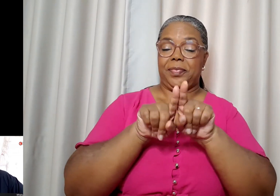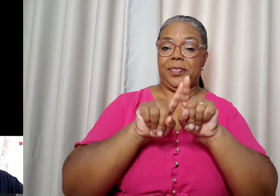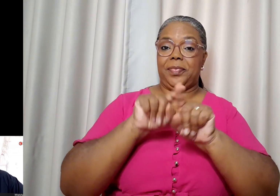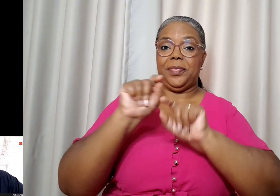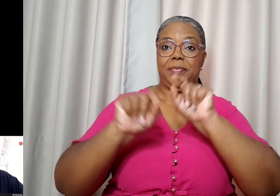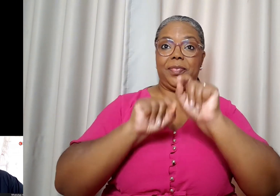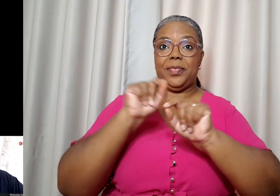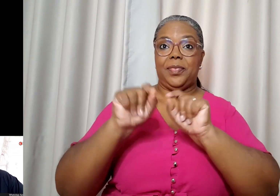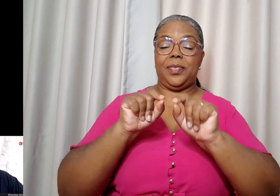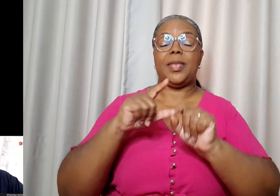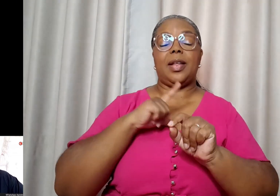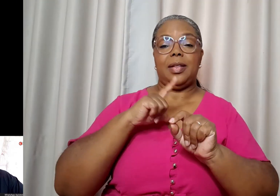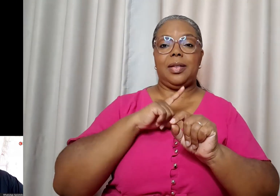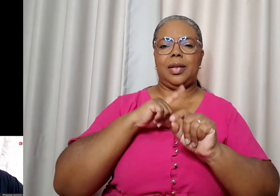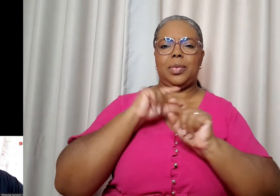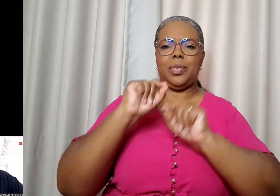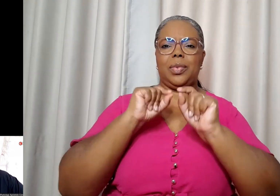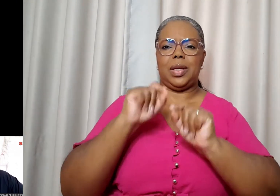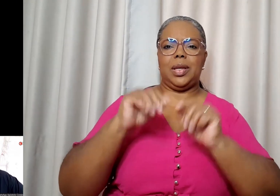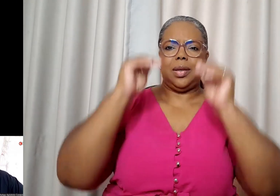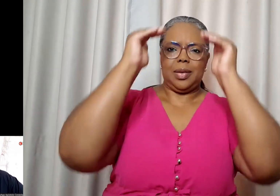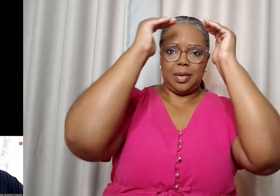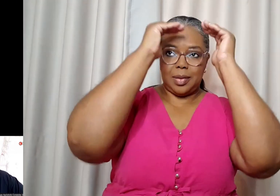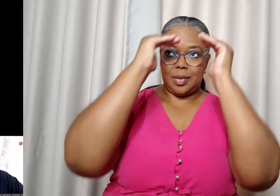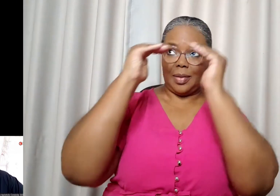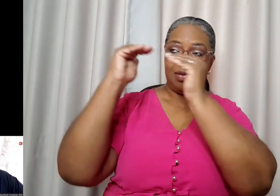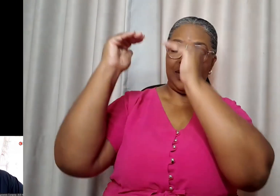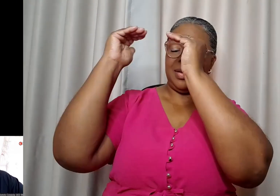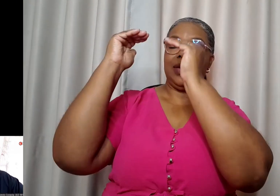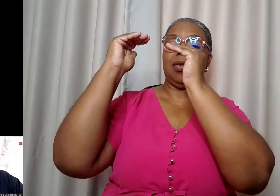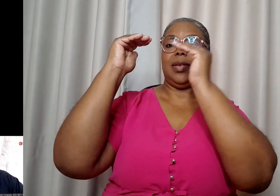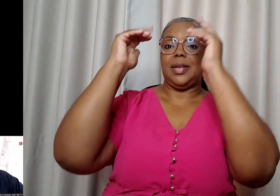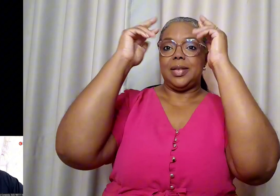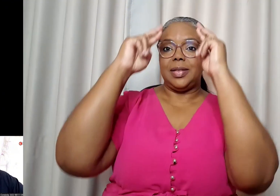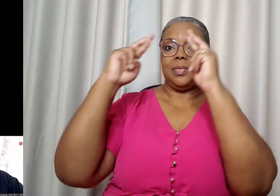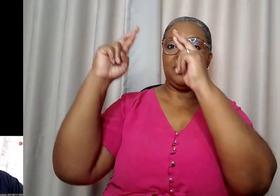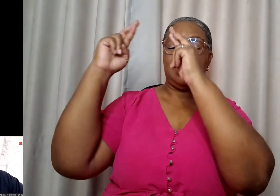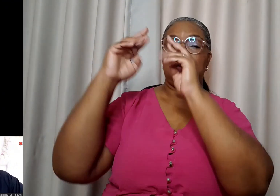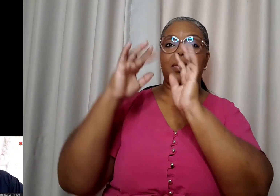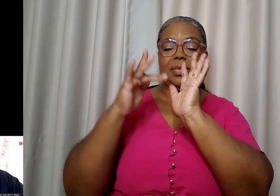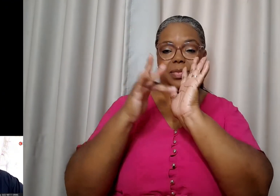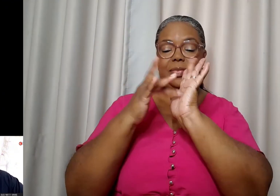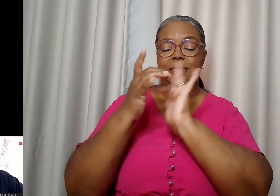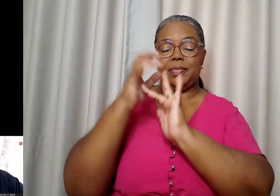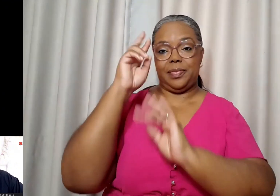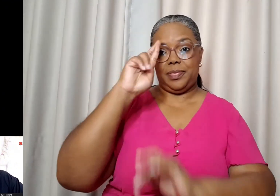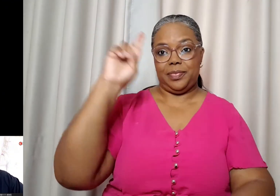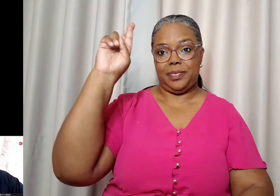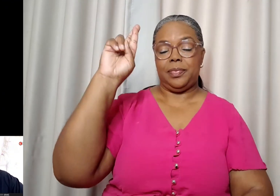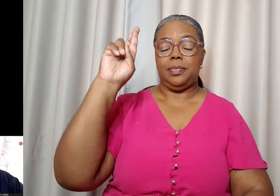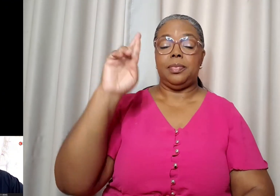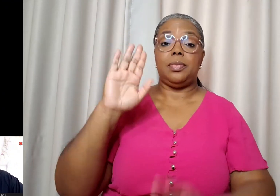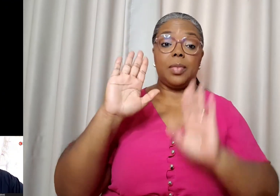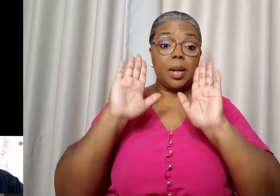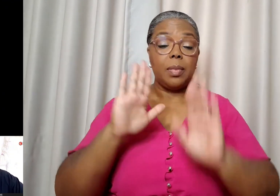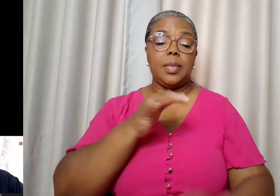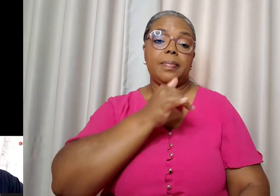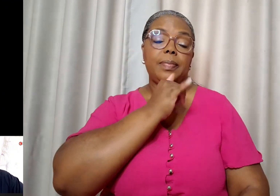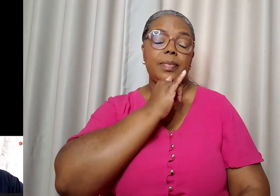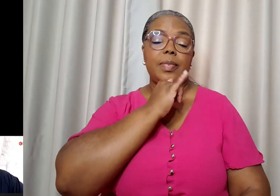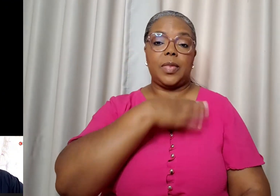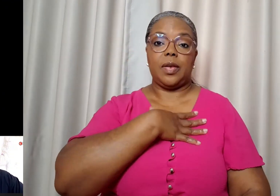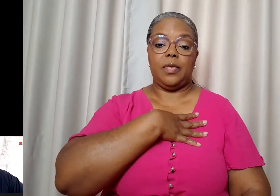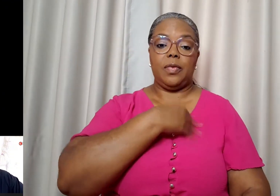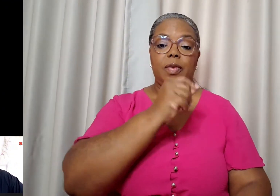Senhor. E é isso que eu sei que tem que entender. Nós não podemos tirar dos nossos filhos o direito deles